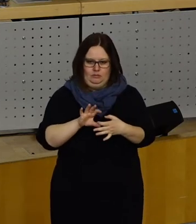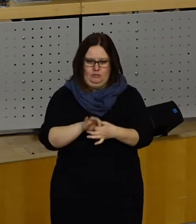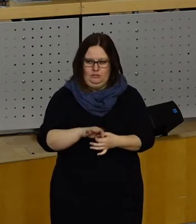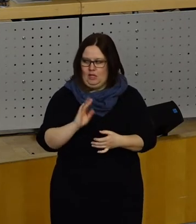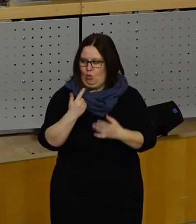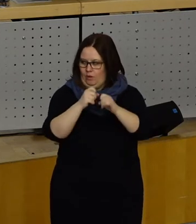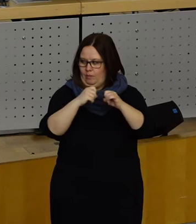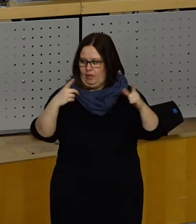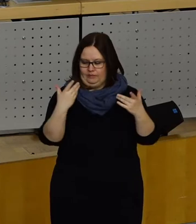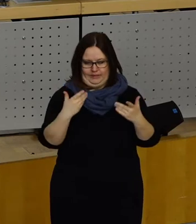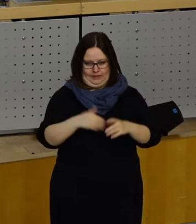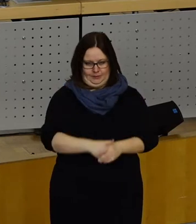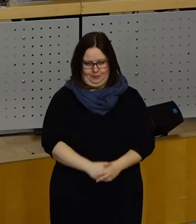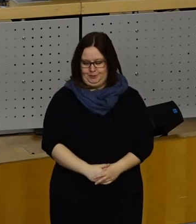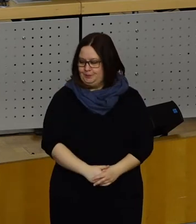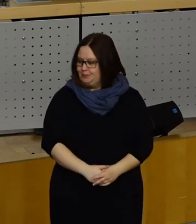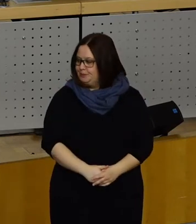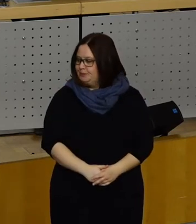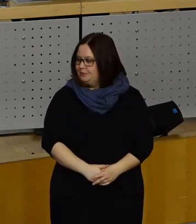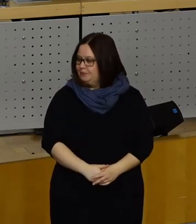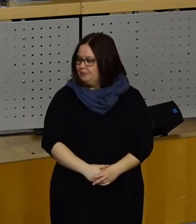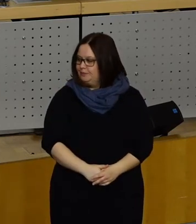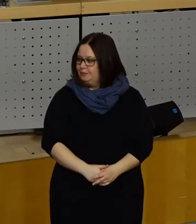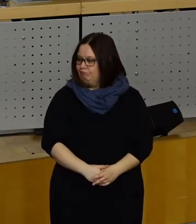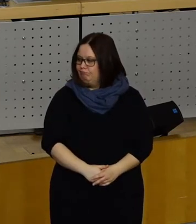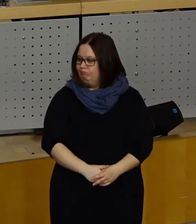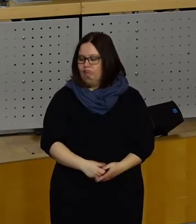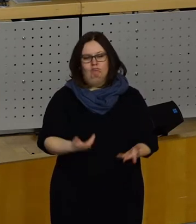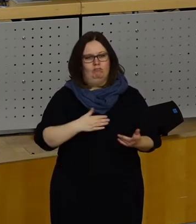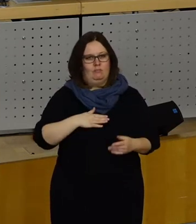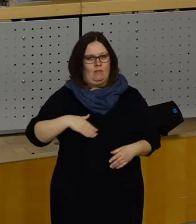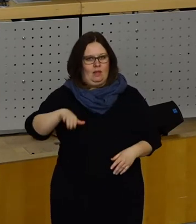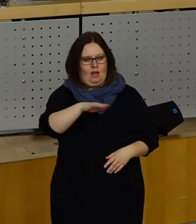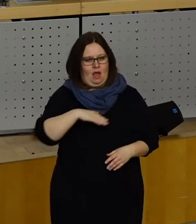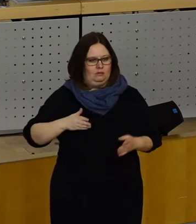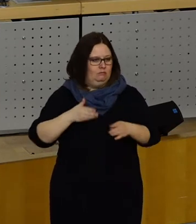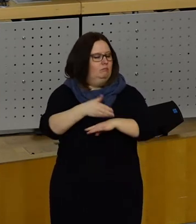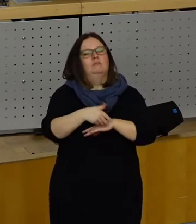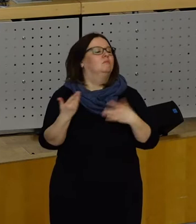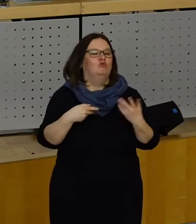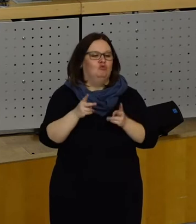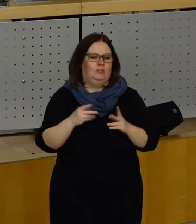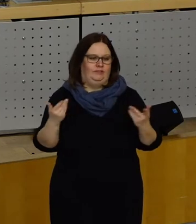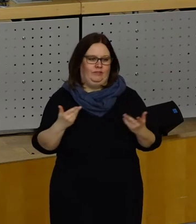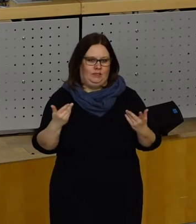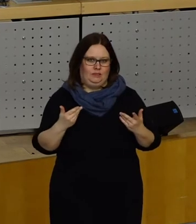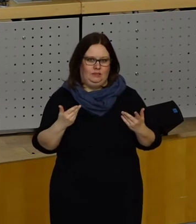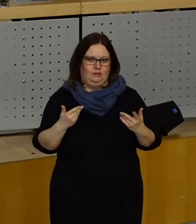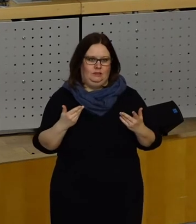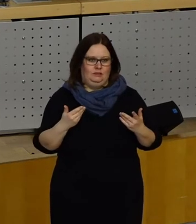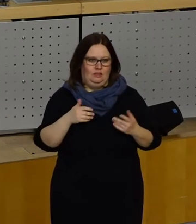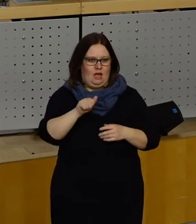auch auf diese bilder die sie sehen in was für ein land sind wir gekommen was für eine stadt sind wir gekommen brazzaville